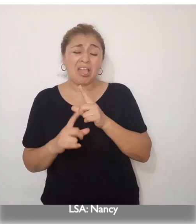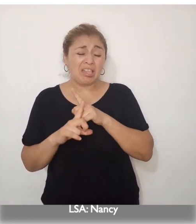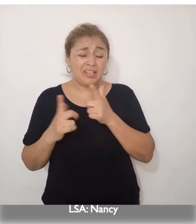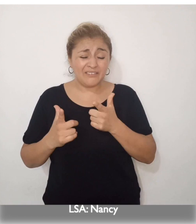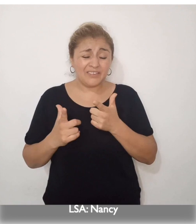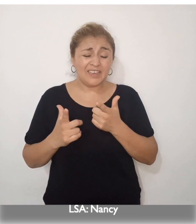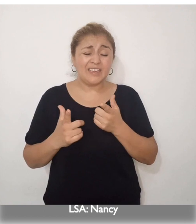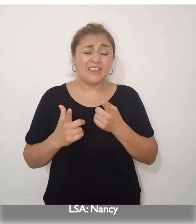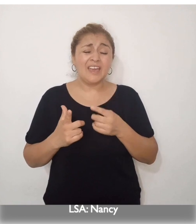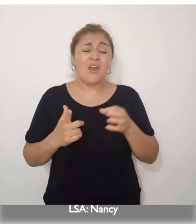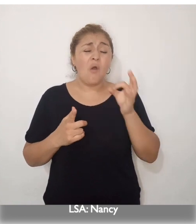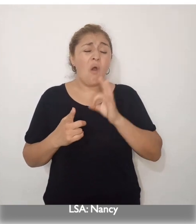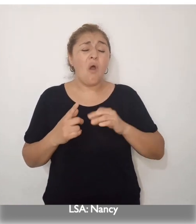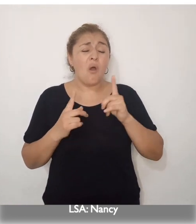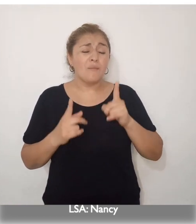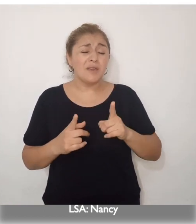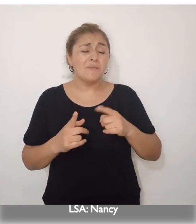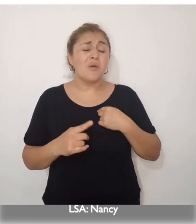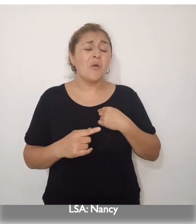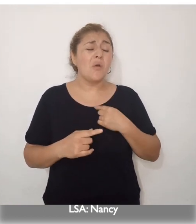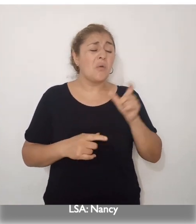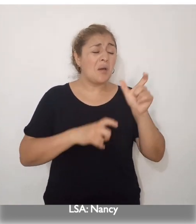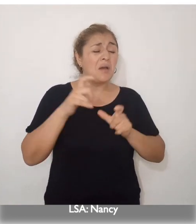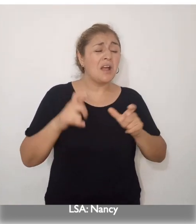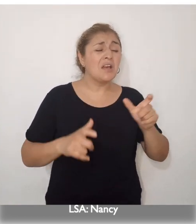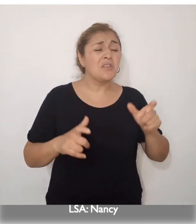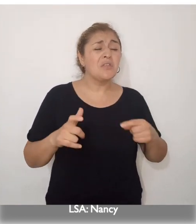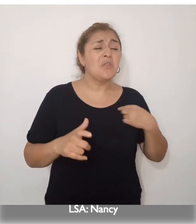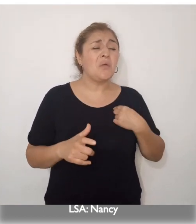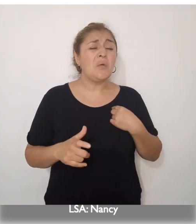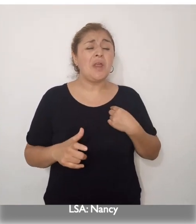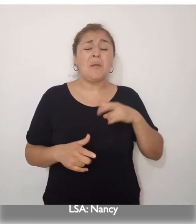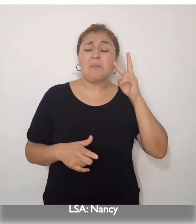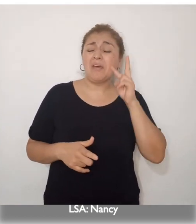para muchas personas nosotros éramos descartables